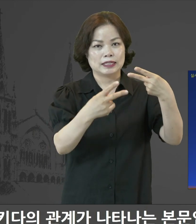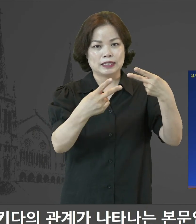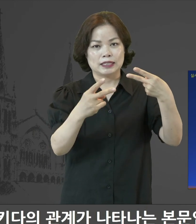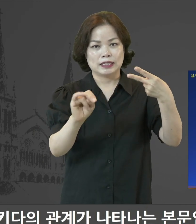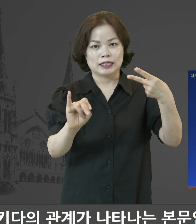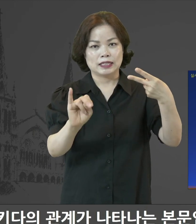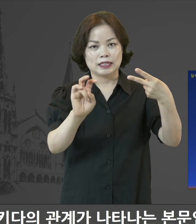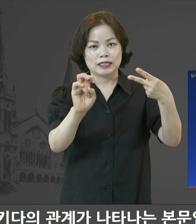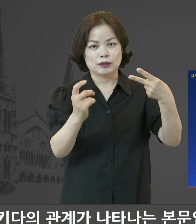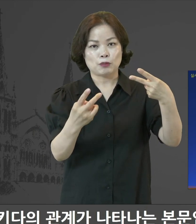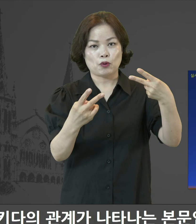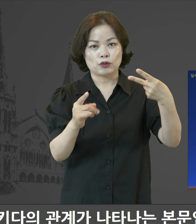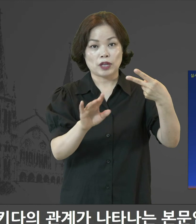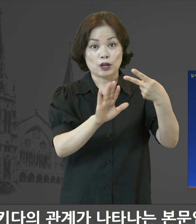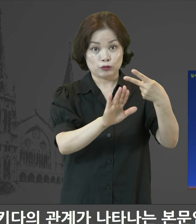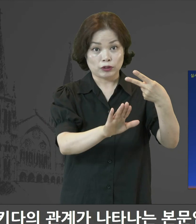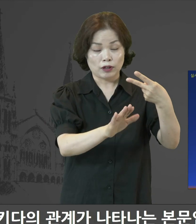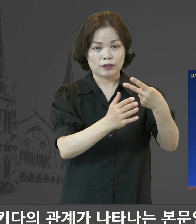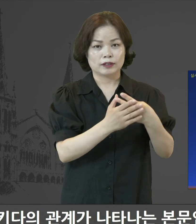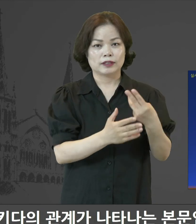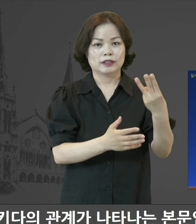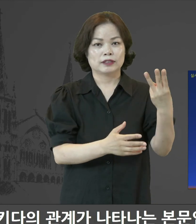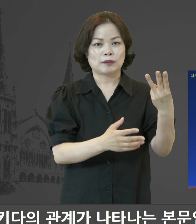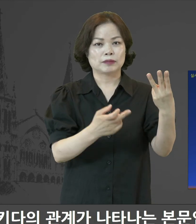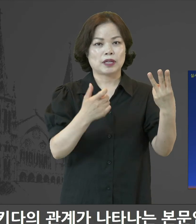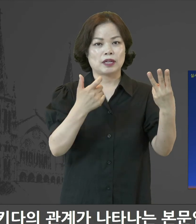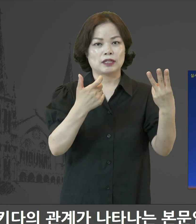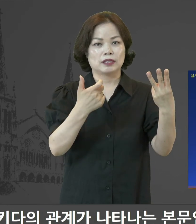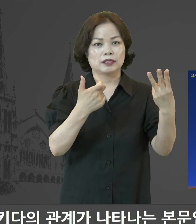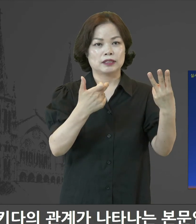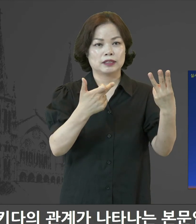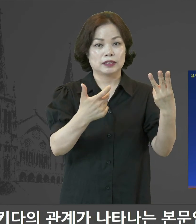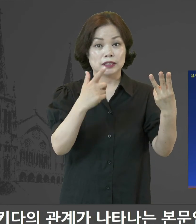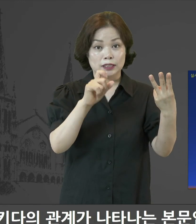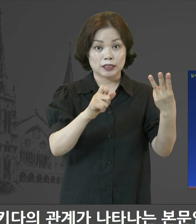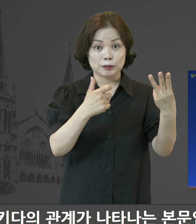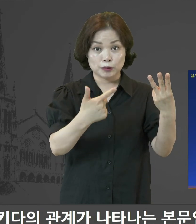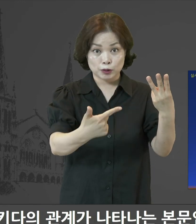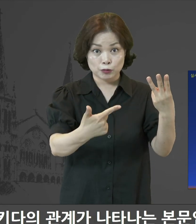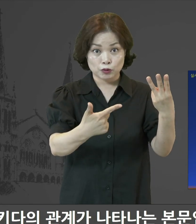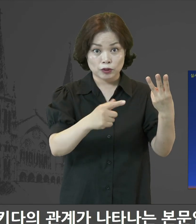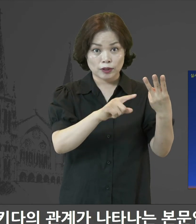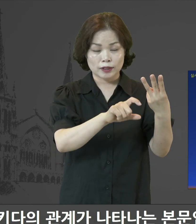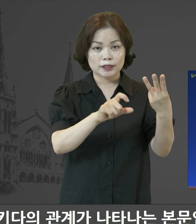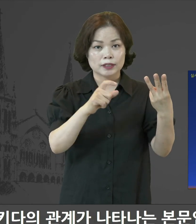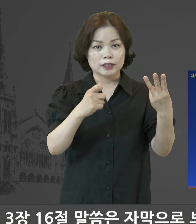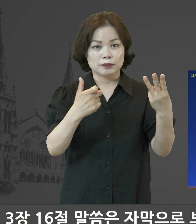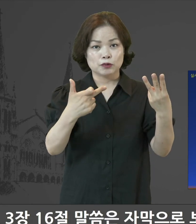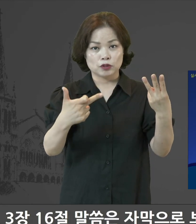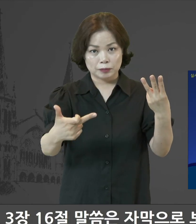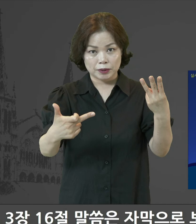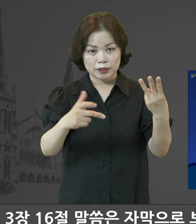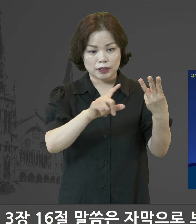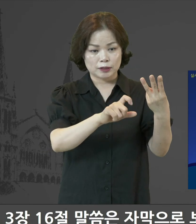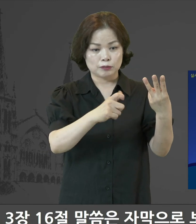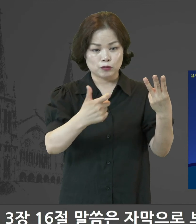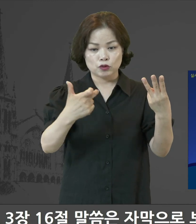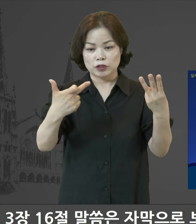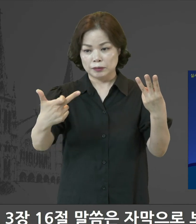3장 16절 말씀 여러분 아시죠? 자막으로 보면 좋겠습니다. 디모데후서 3장 16절 17절 말씀인데